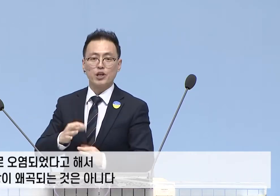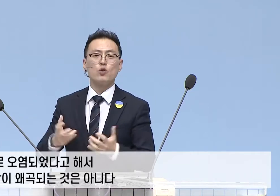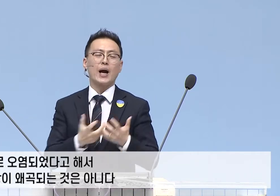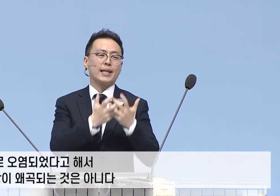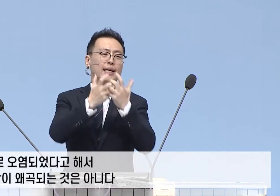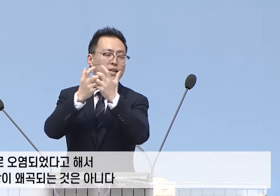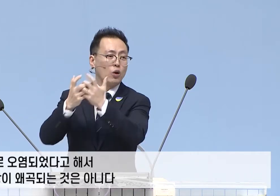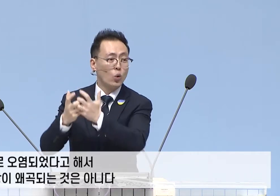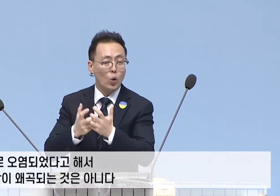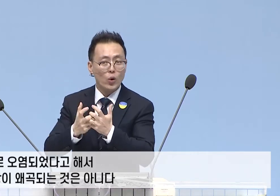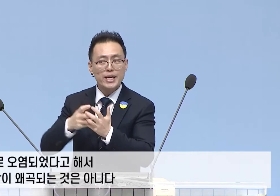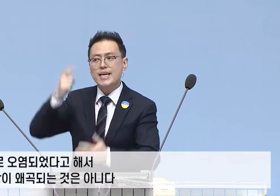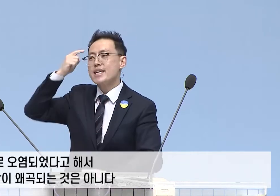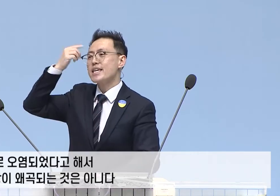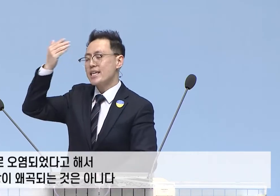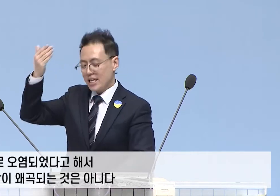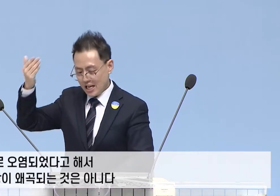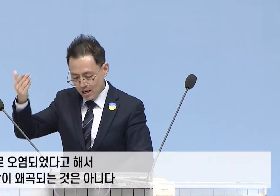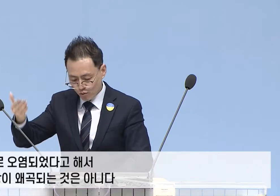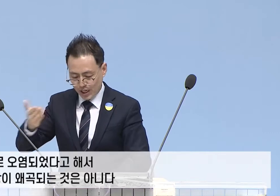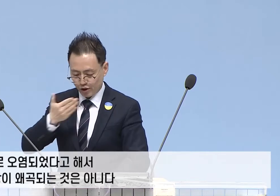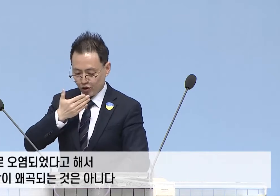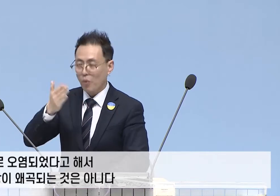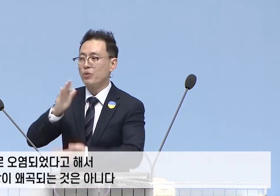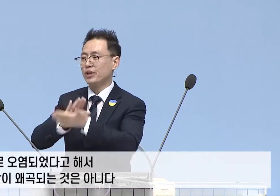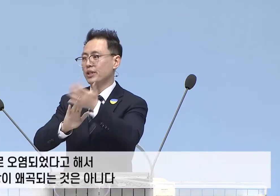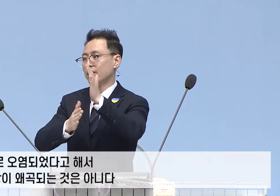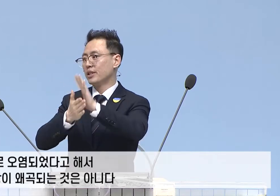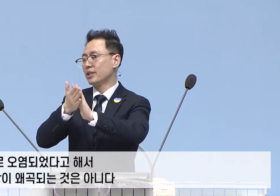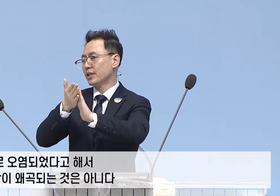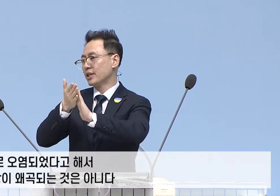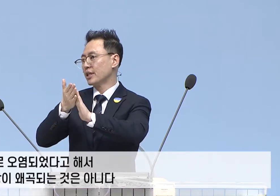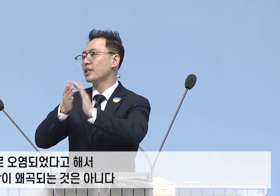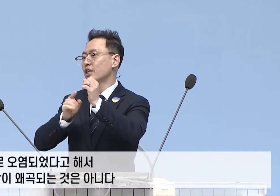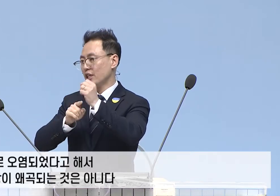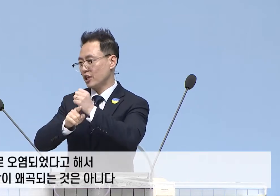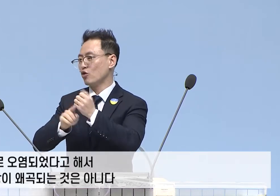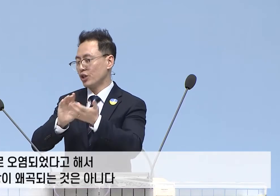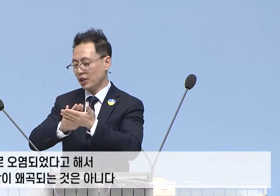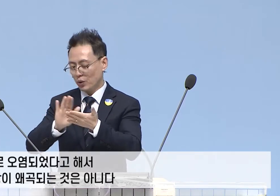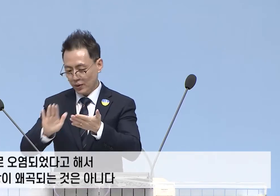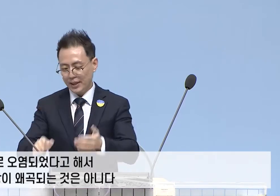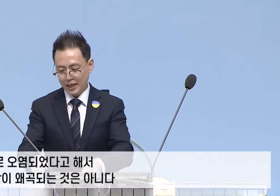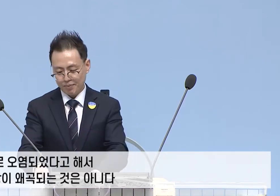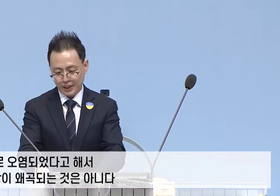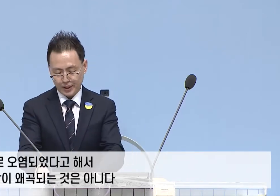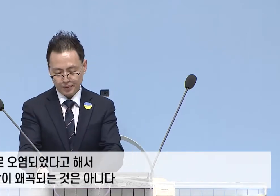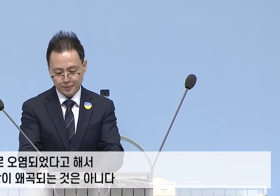불의로 가득하냐고 힐문할 수 없는 이유이기도 합니다.